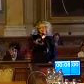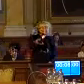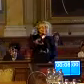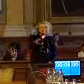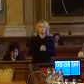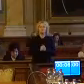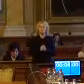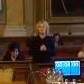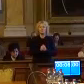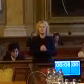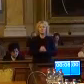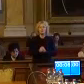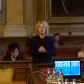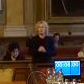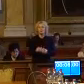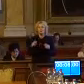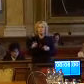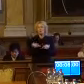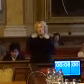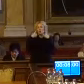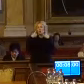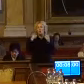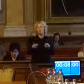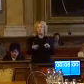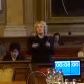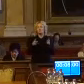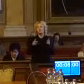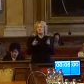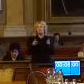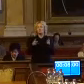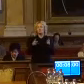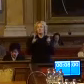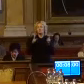Ezen is határozatképesek lettünk.